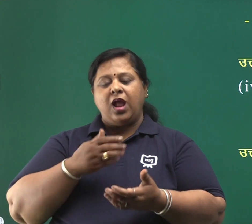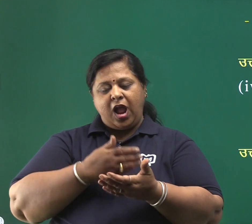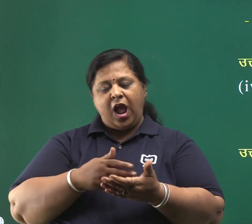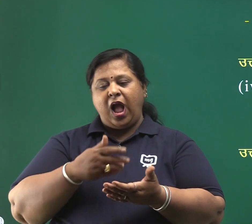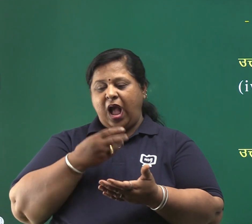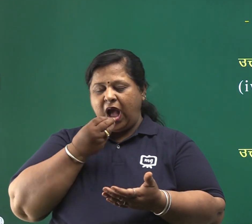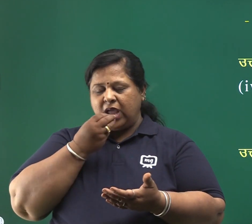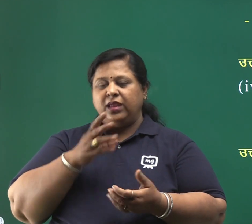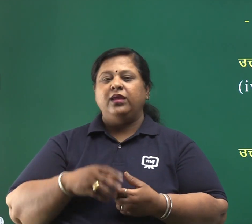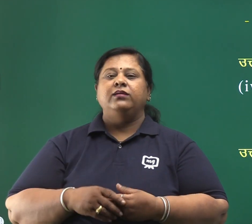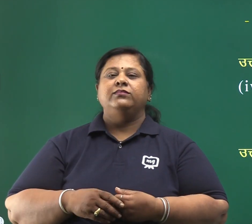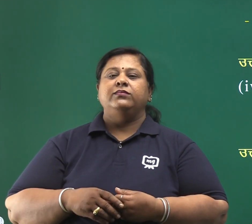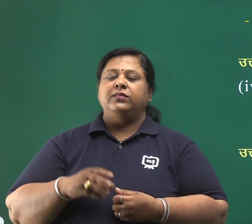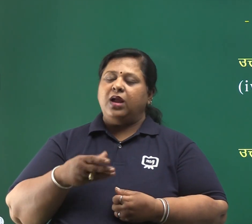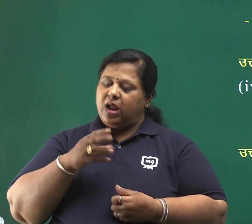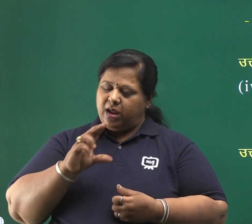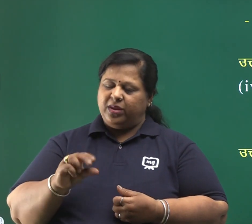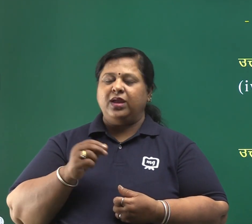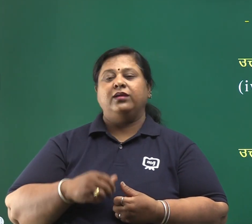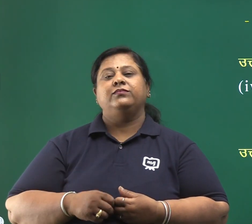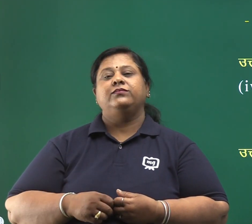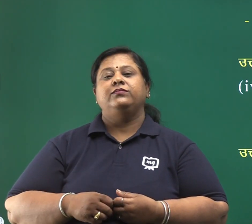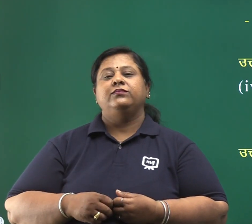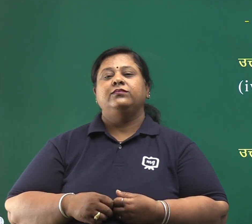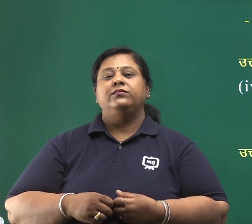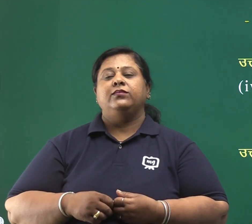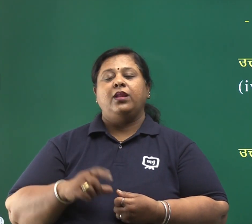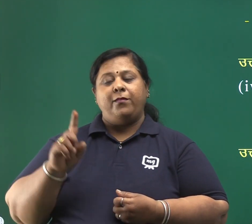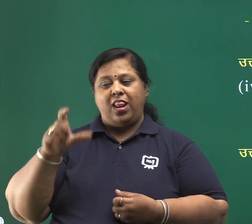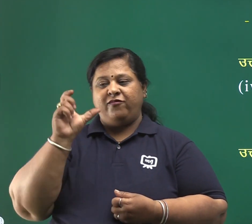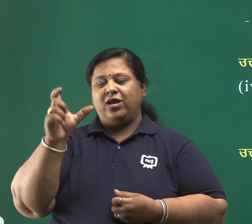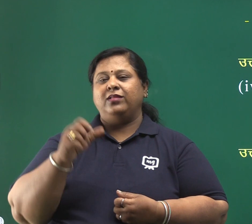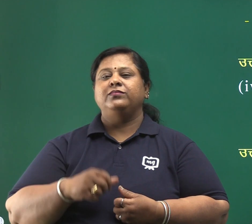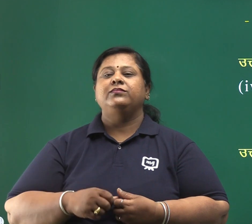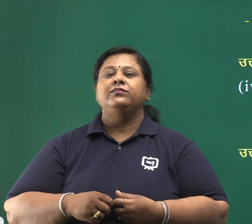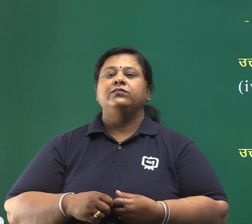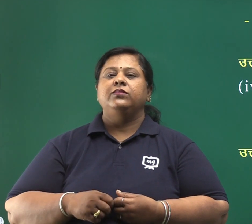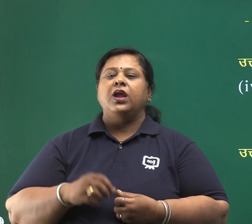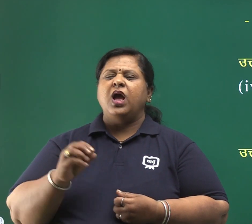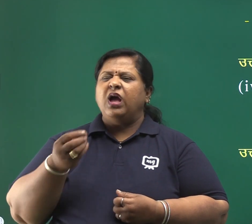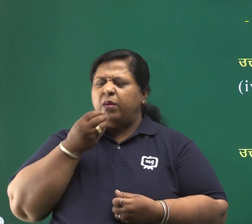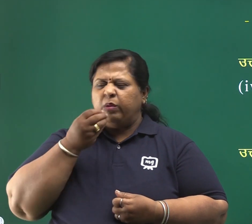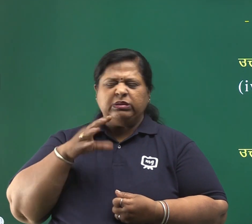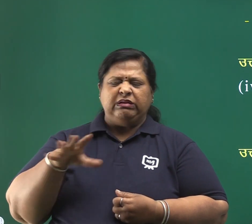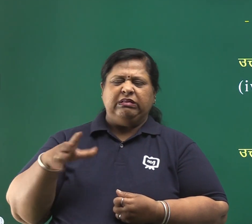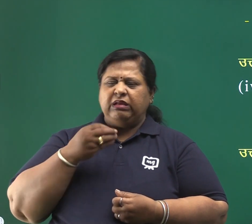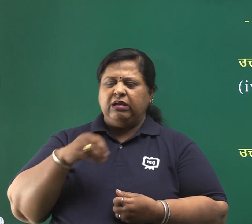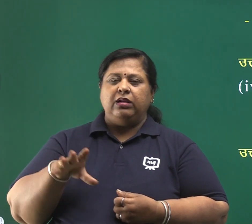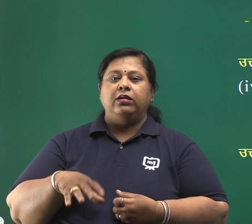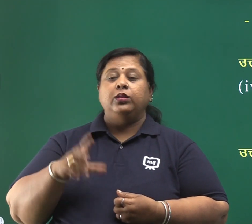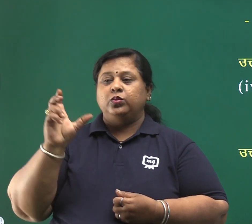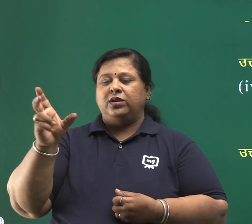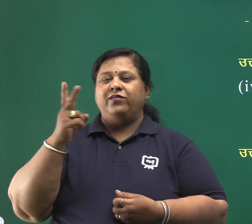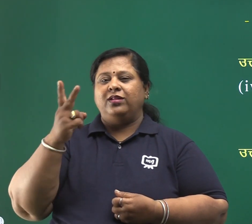आहार की कमी है। पहला विकल्प अपौष्टिक या